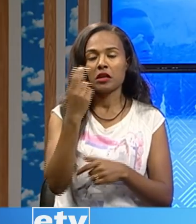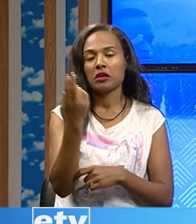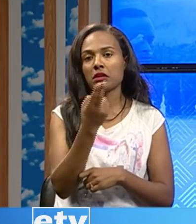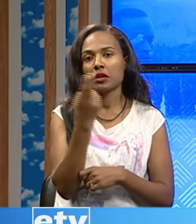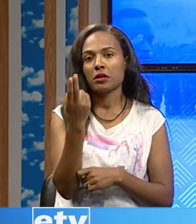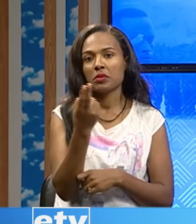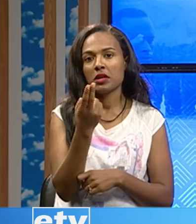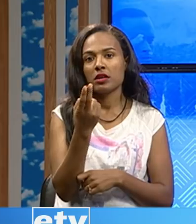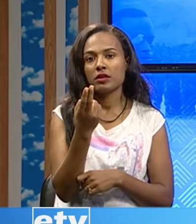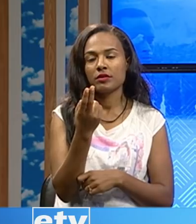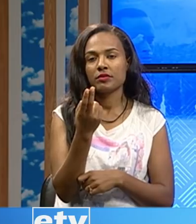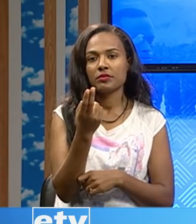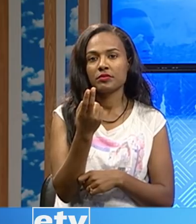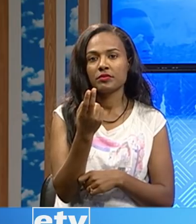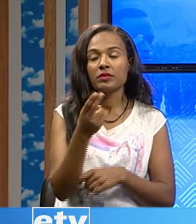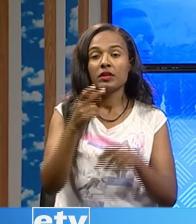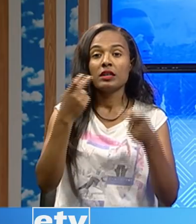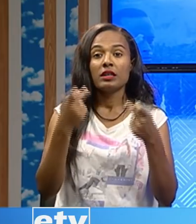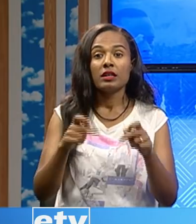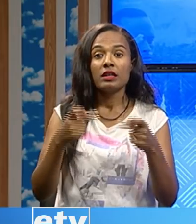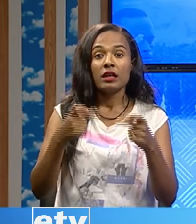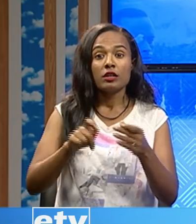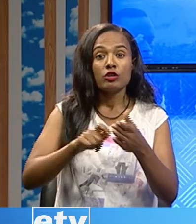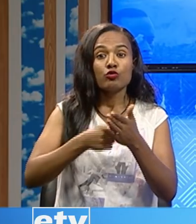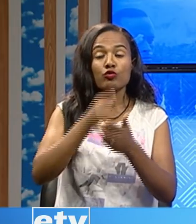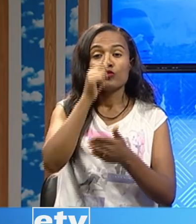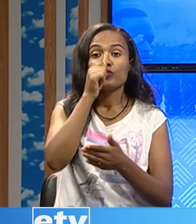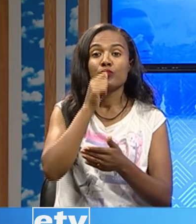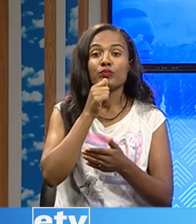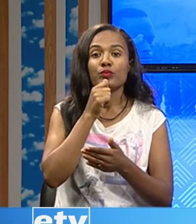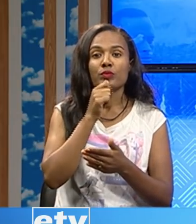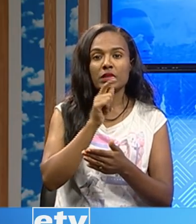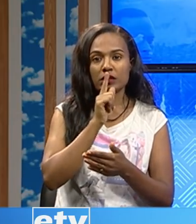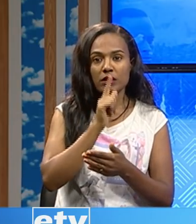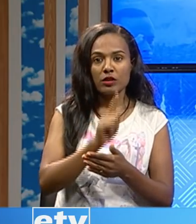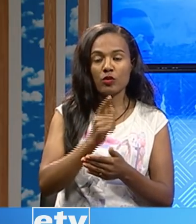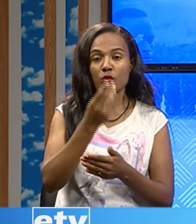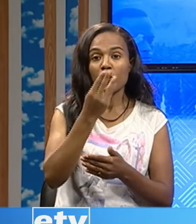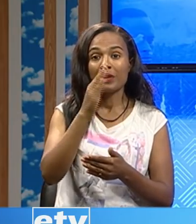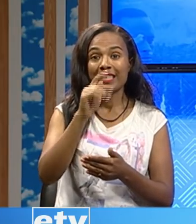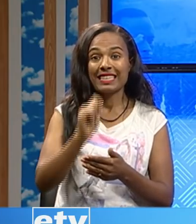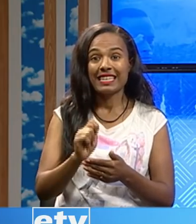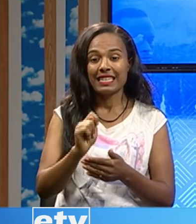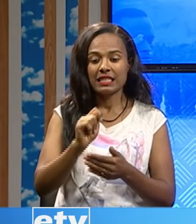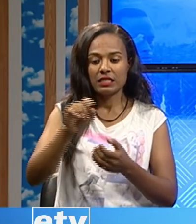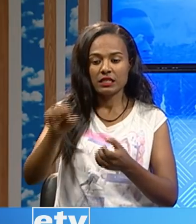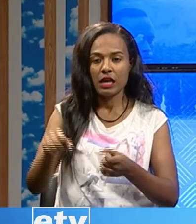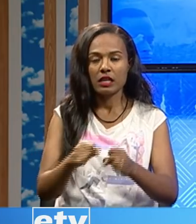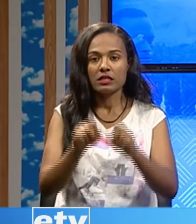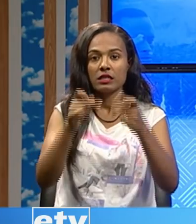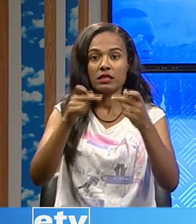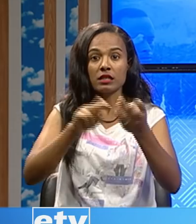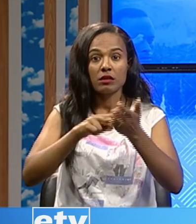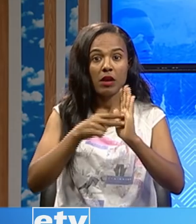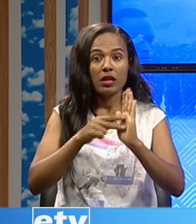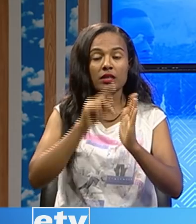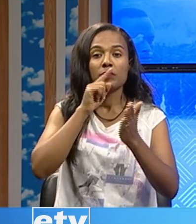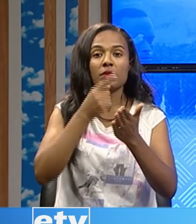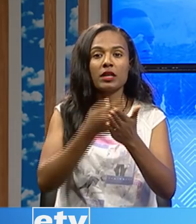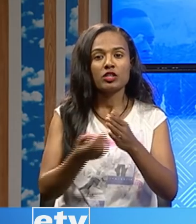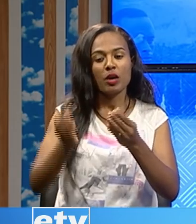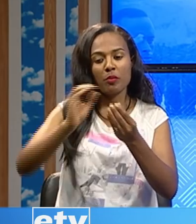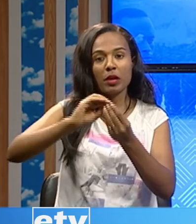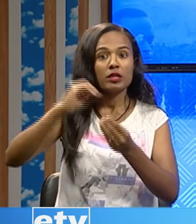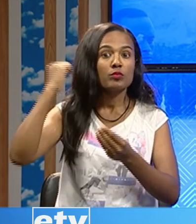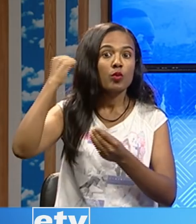እንጠቀምበታለን የድል ቁልፍ ሚስጥር በሚሊተሪ ሳይንስ ድል ማለት መረጃ ፕላስ ፕሮፓጋንዳ